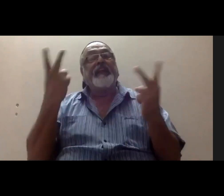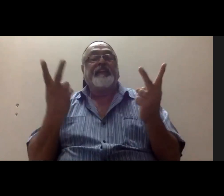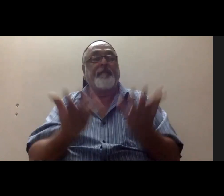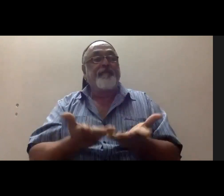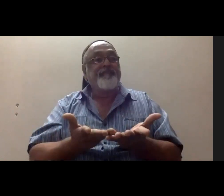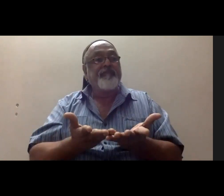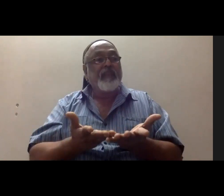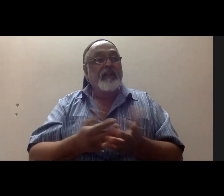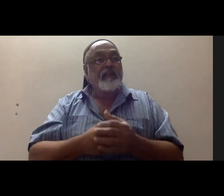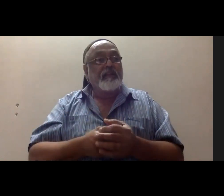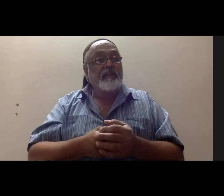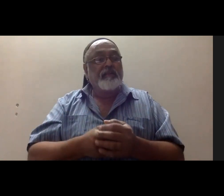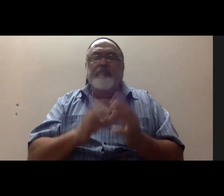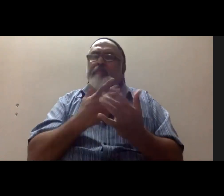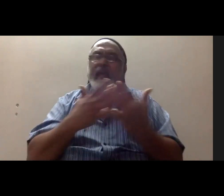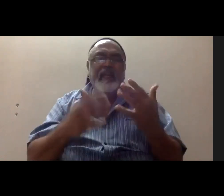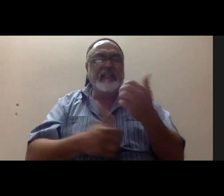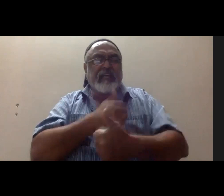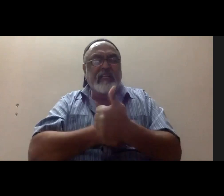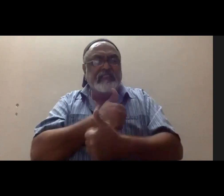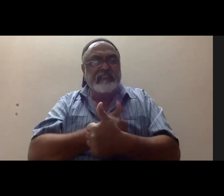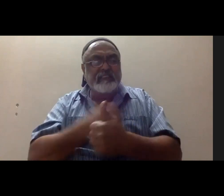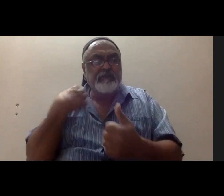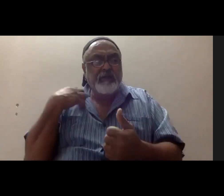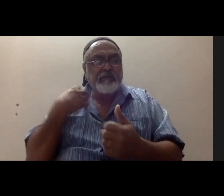बहुत सारे चैलेंजेस हैं, चैलेंजेस ये हैं कि